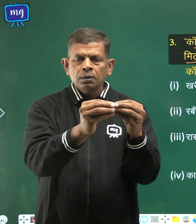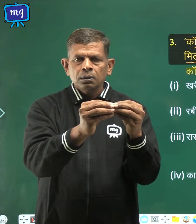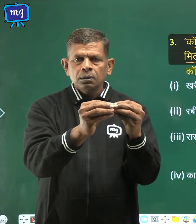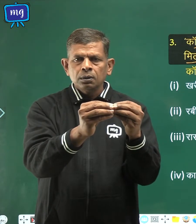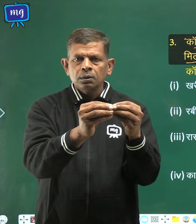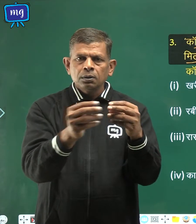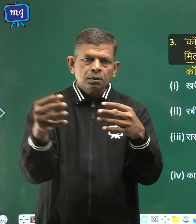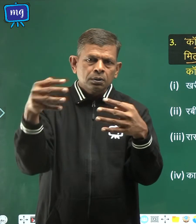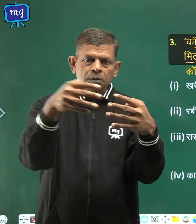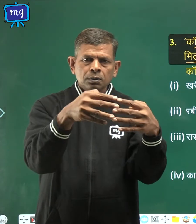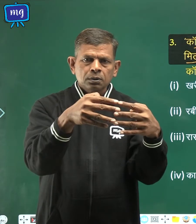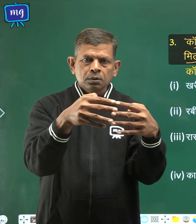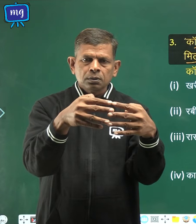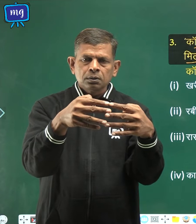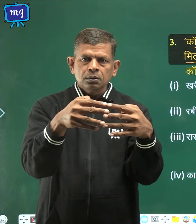कीजिए।